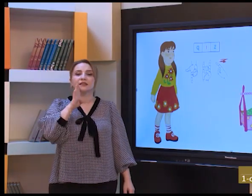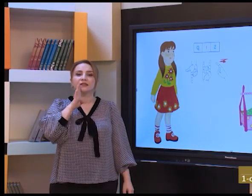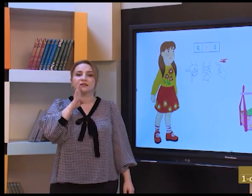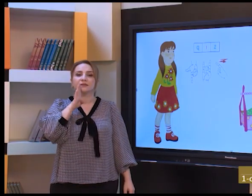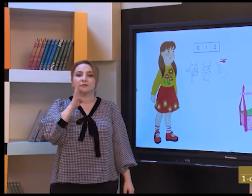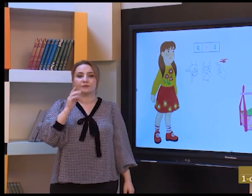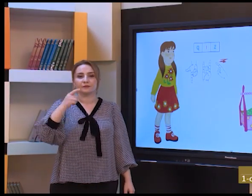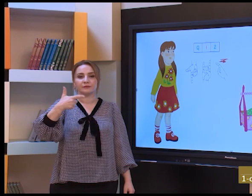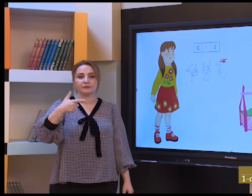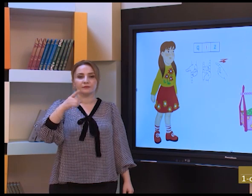Kız.